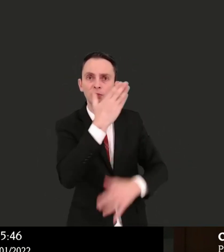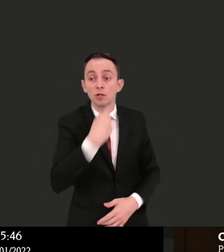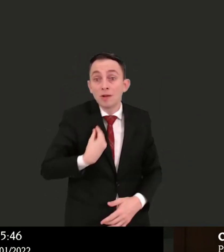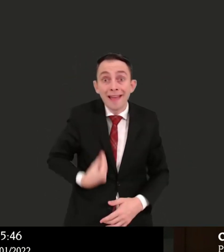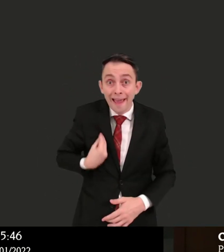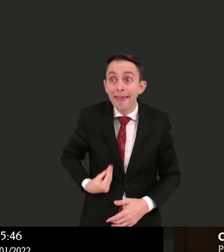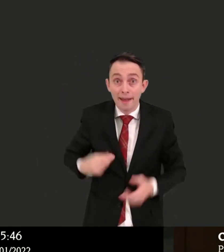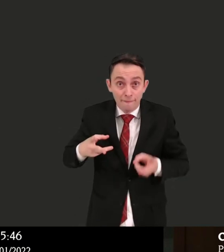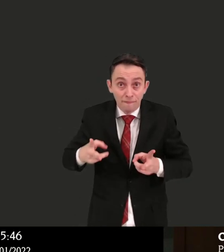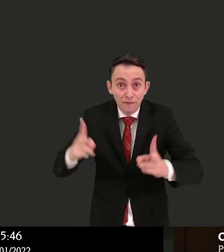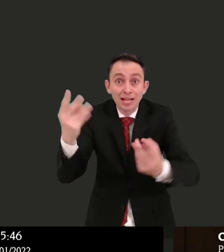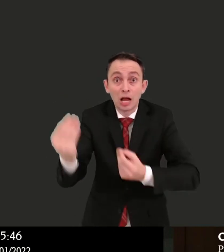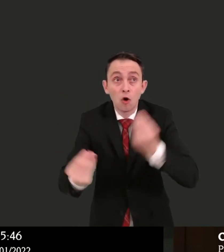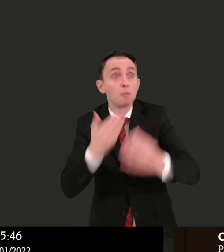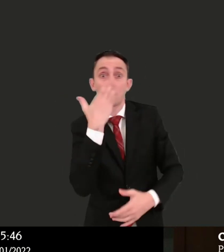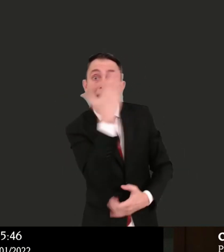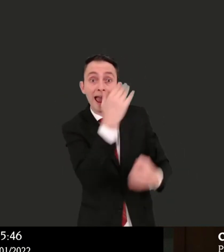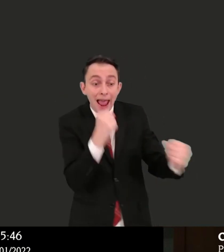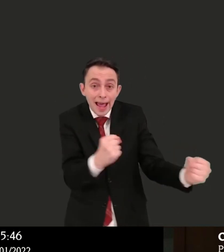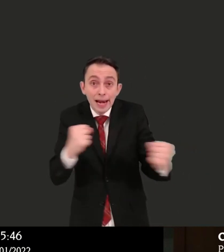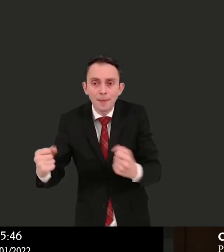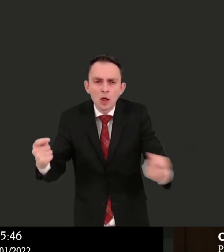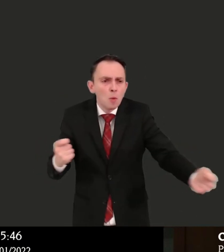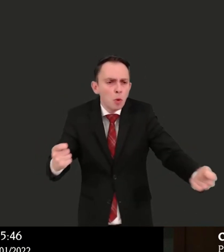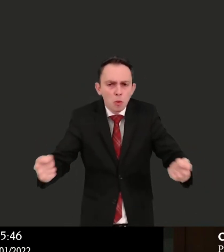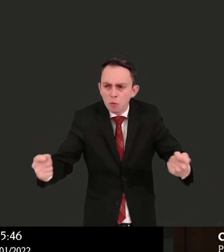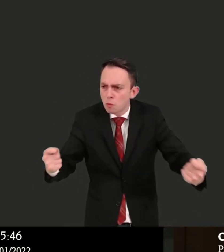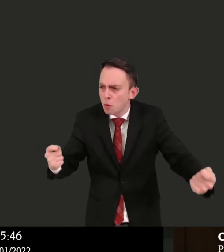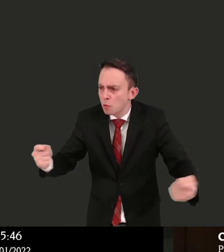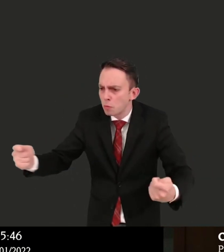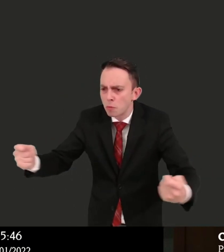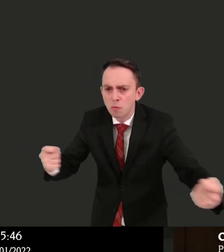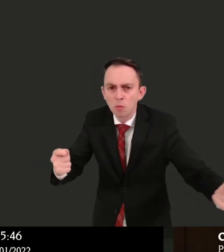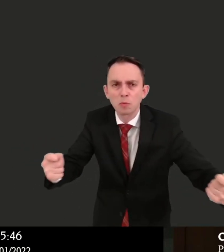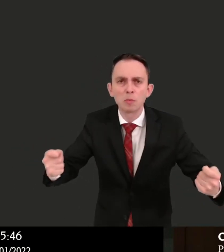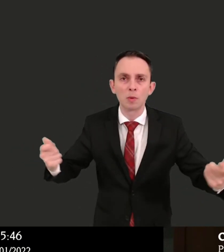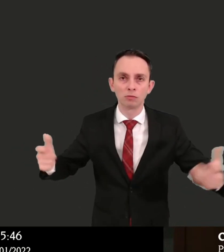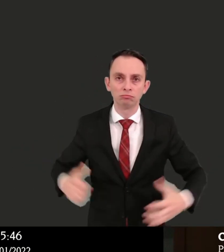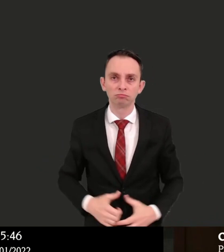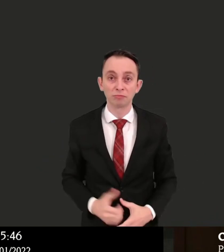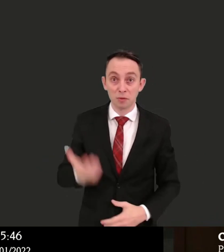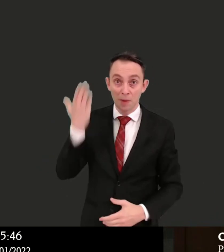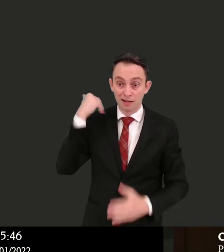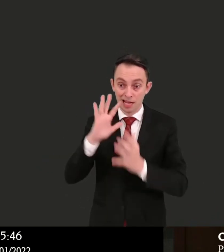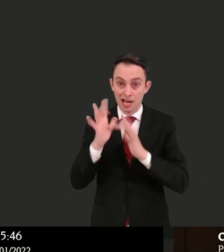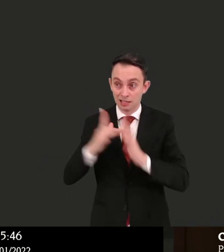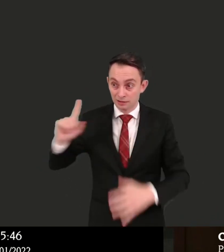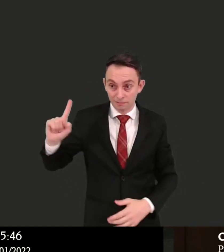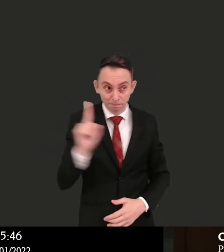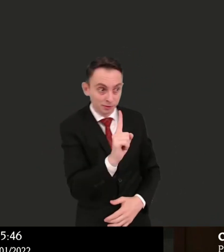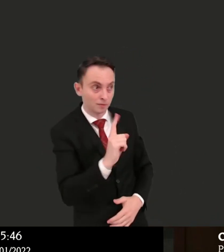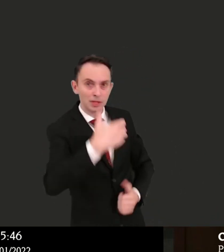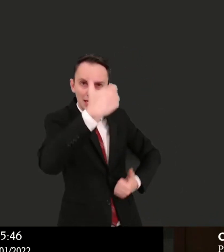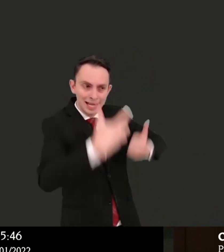por acaso, ele quando fazia esse discurso, era uma época de festa chamada Tabernáculo, porque em Israel comemorava-se três